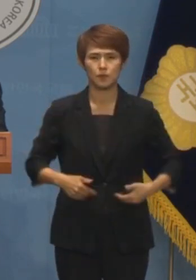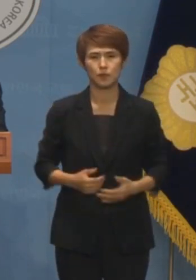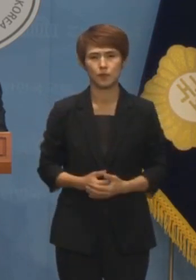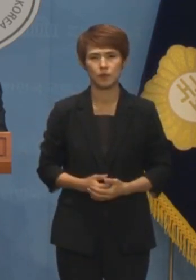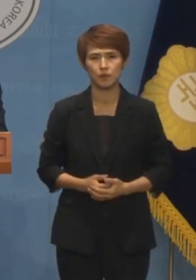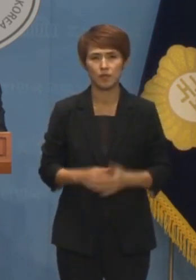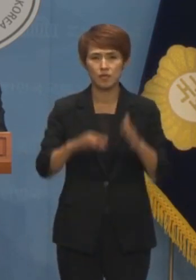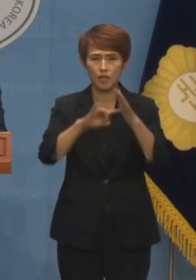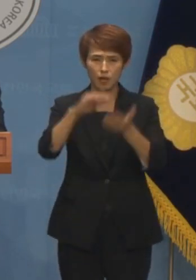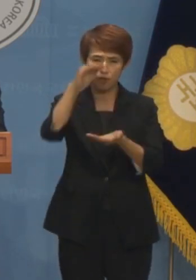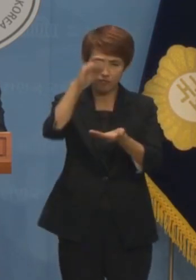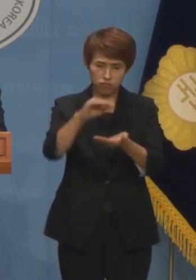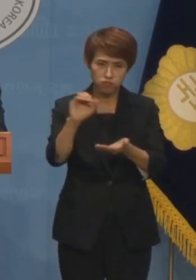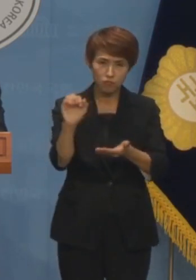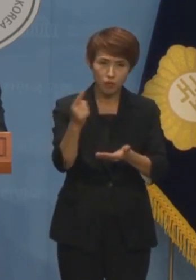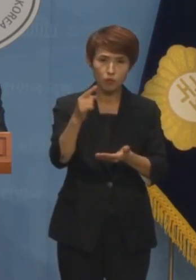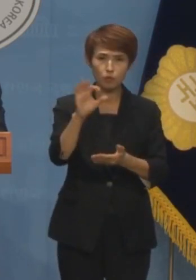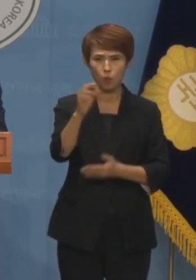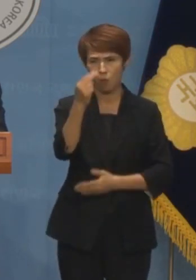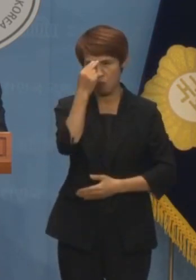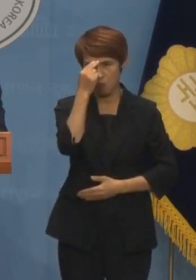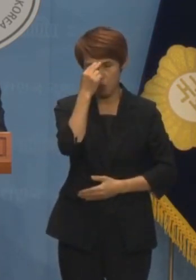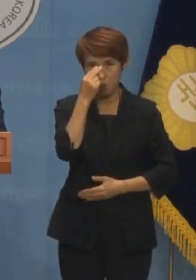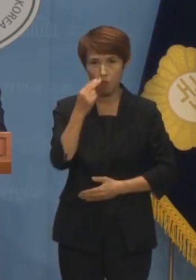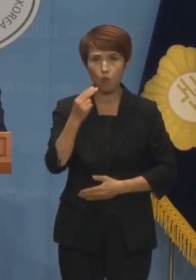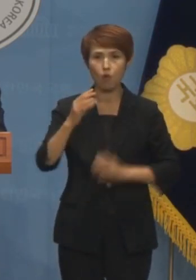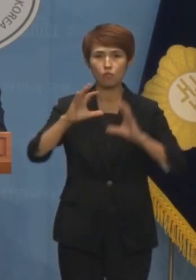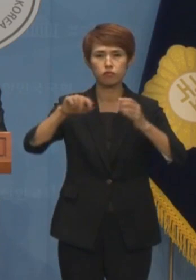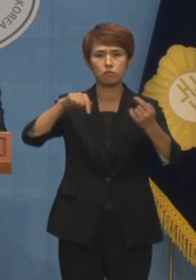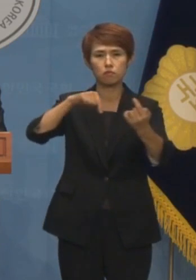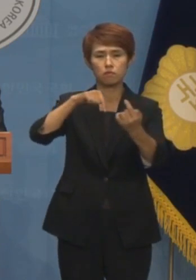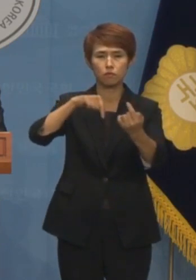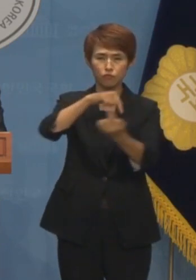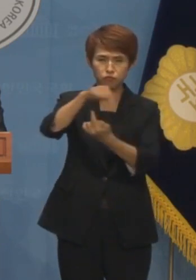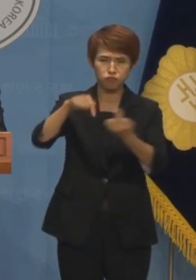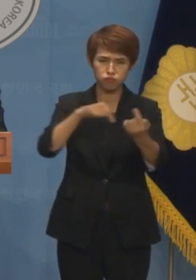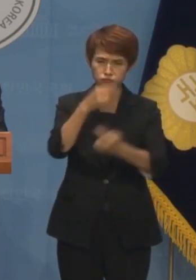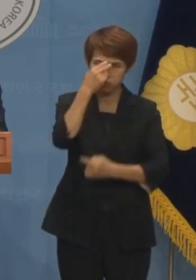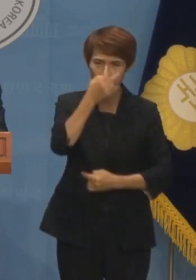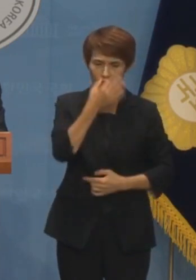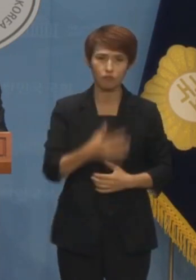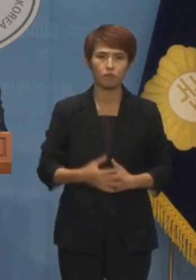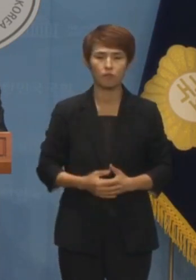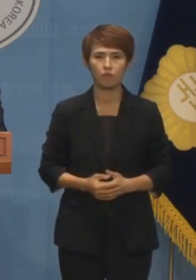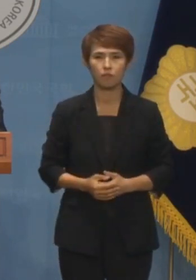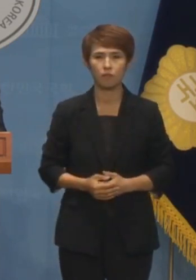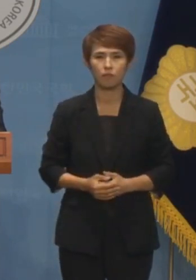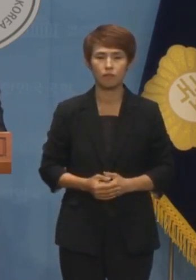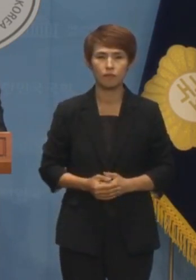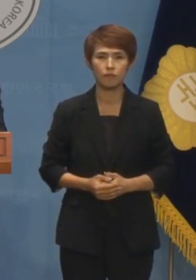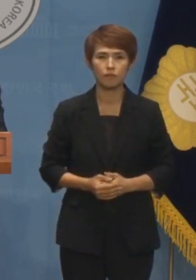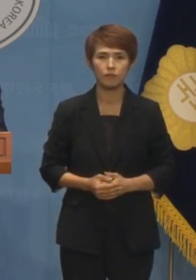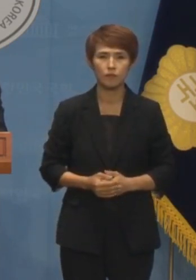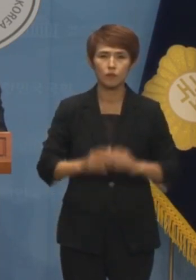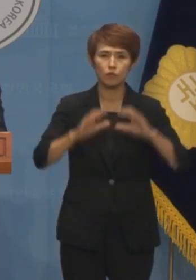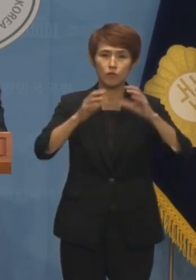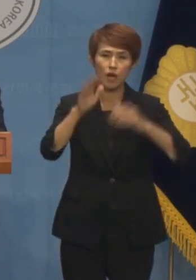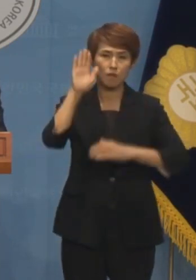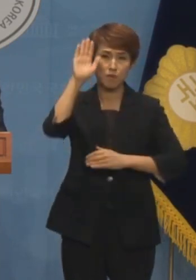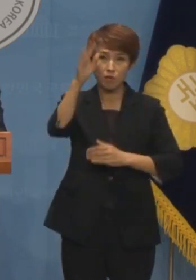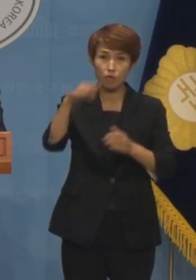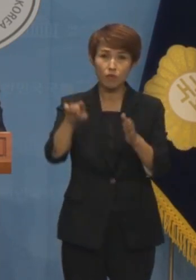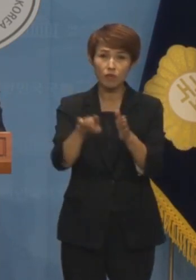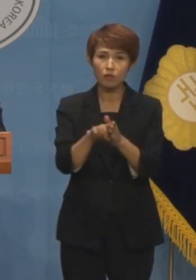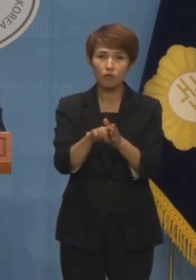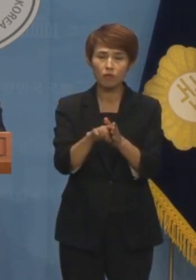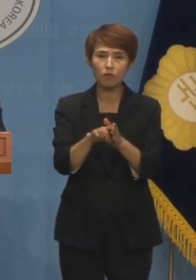세수 감소에 따른 재정 파탄으로 국정 전반의 혼란이 야기되고 있습니다. 가장 대표적인 예가 국가의 미래를